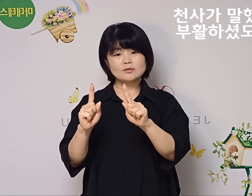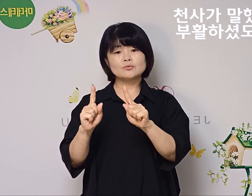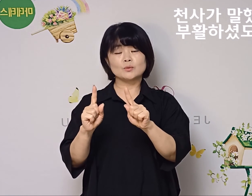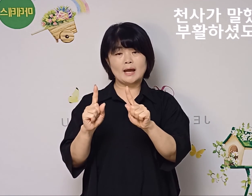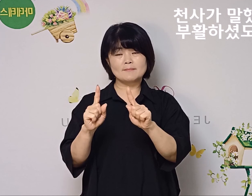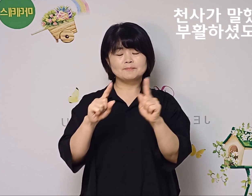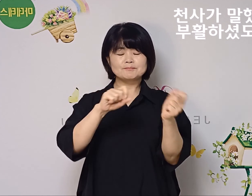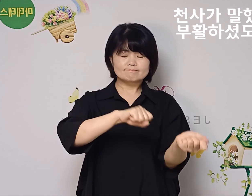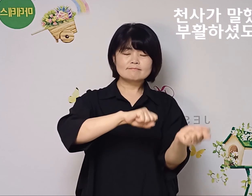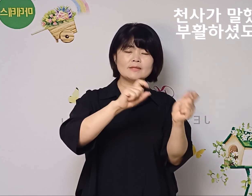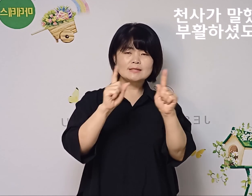살아나셨도다.